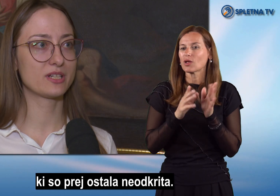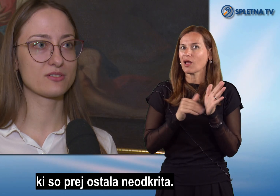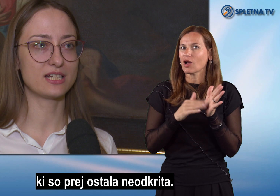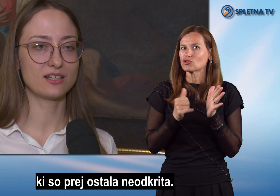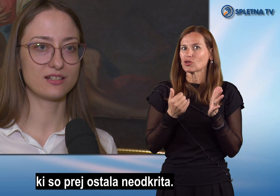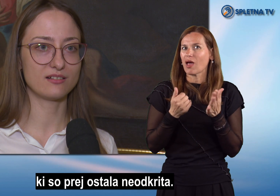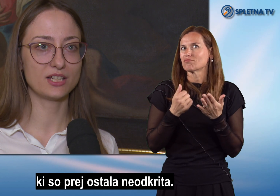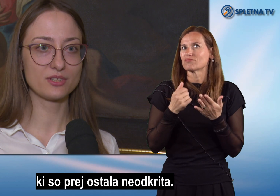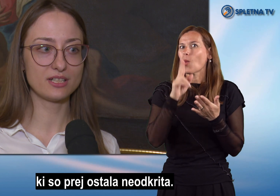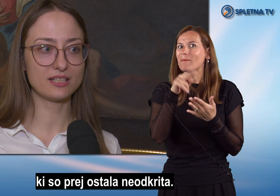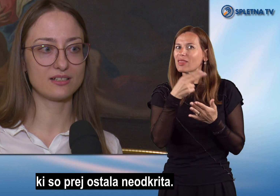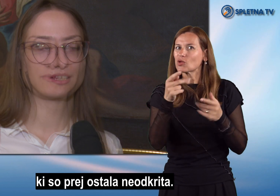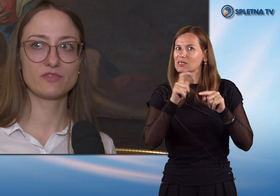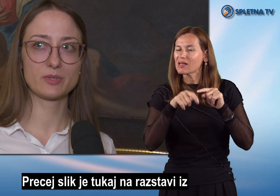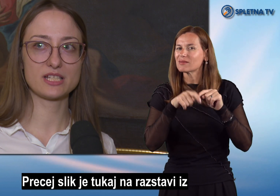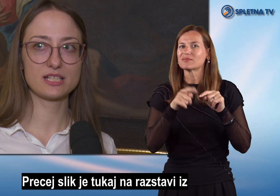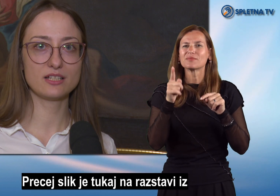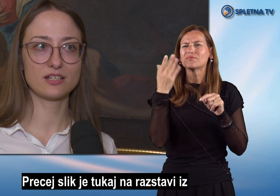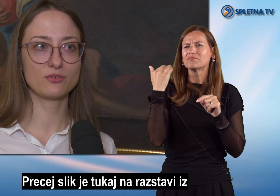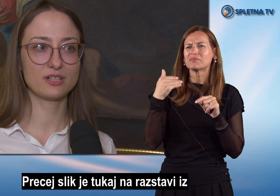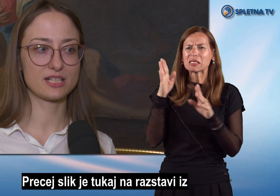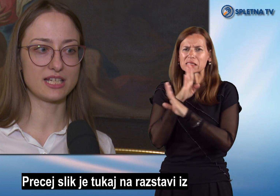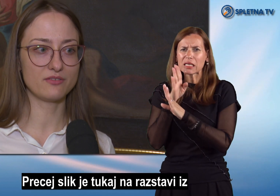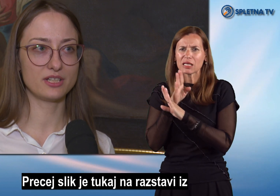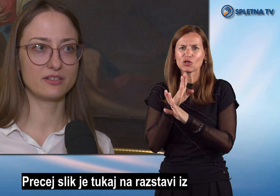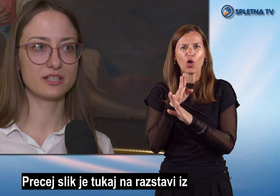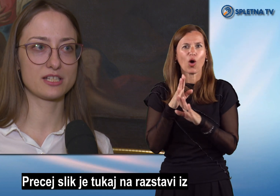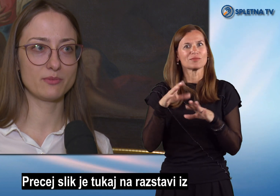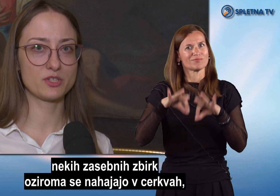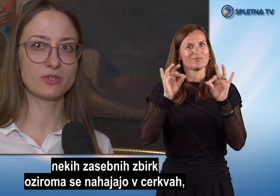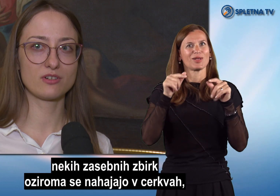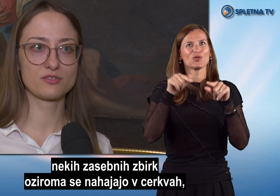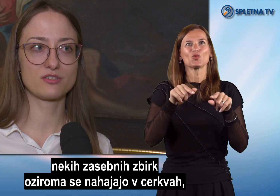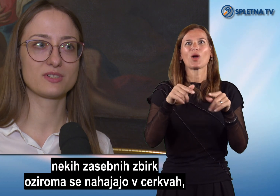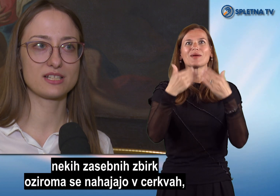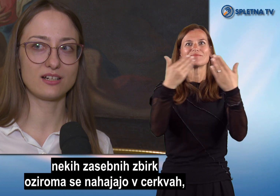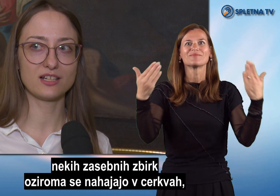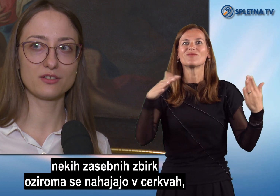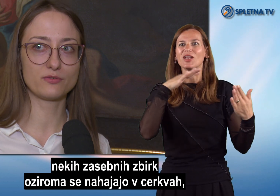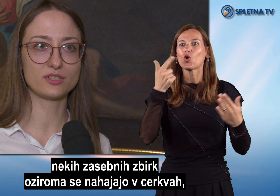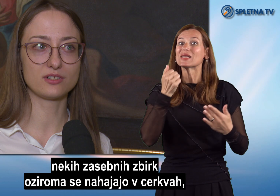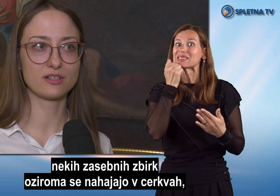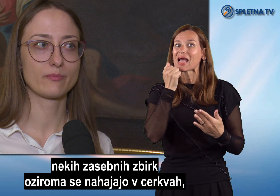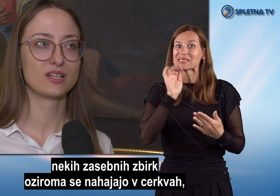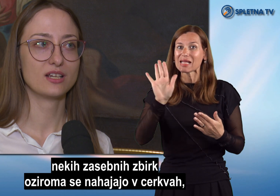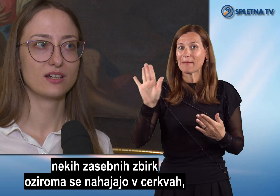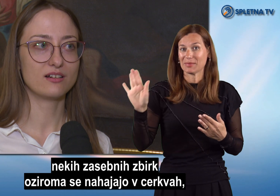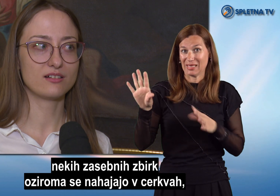ki so prej ostala neodkrita. Precej slik, ki je tukaj na razstavi, je v nekih zasebnih zbirkah oziroma se nahajajo v